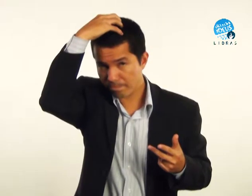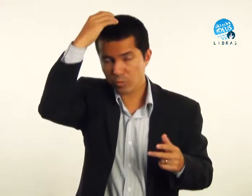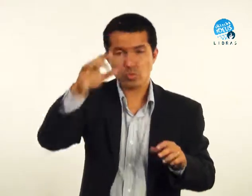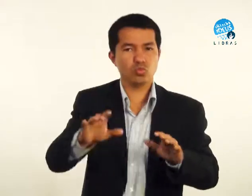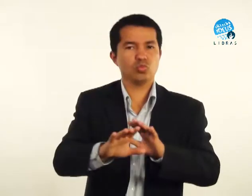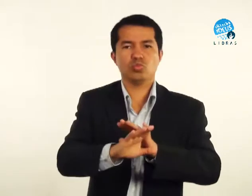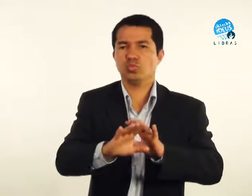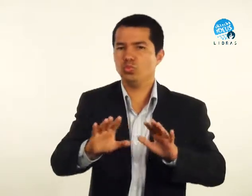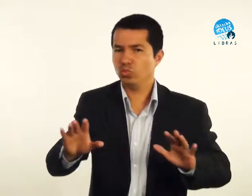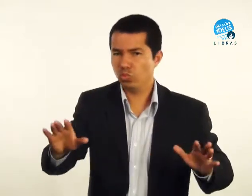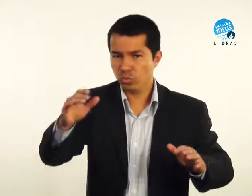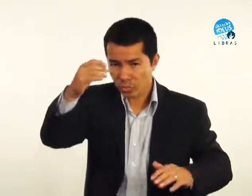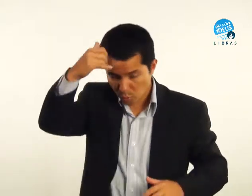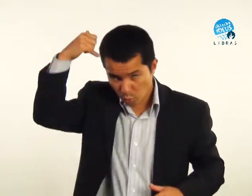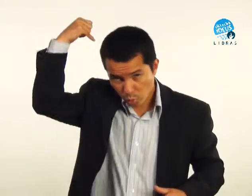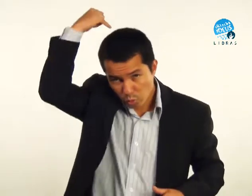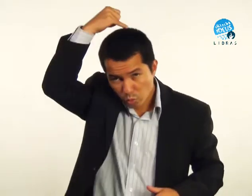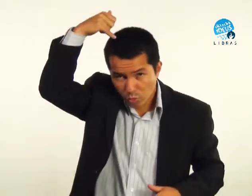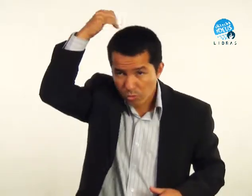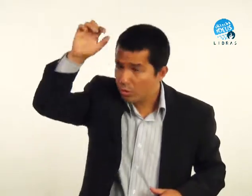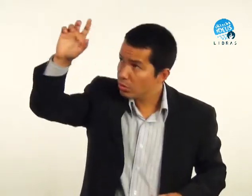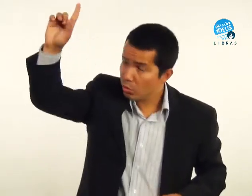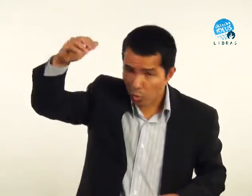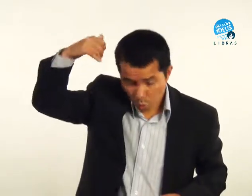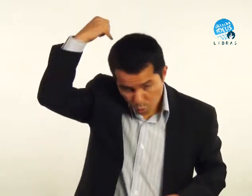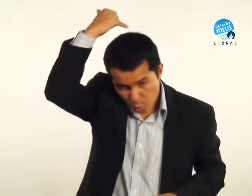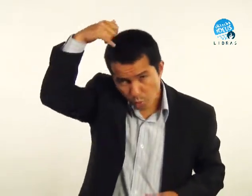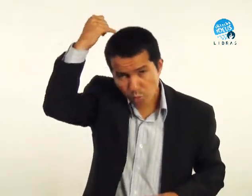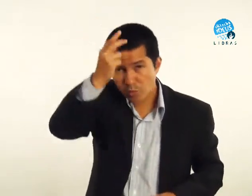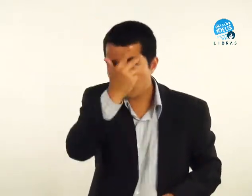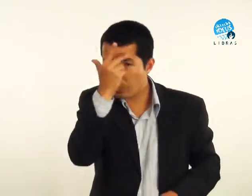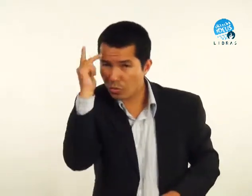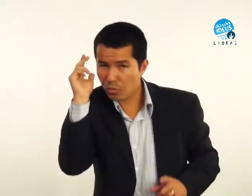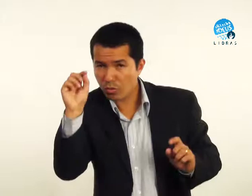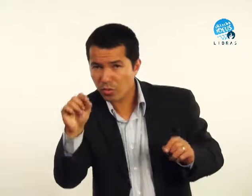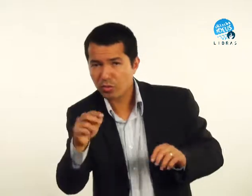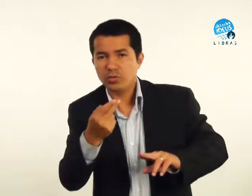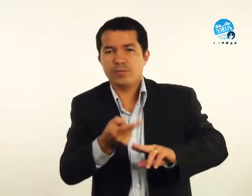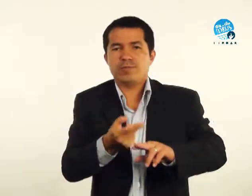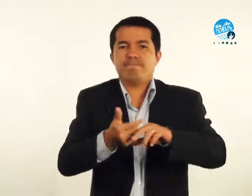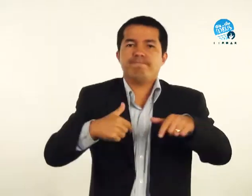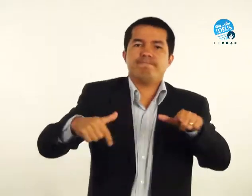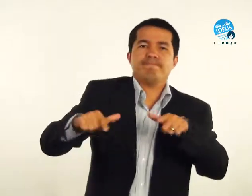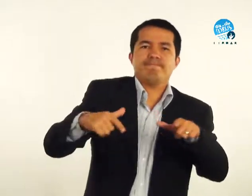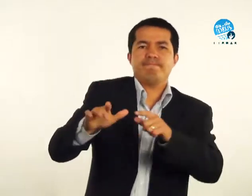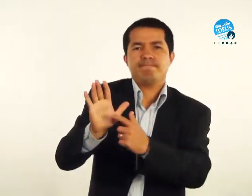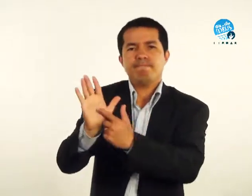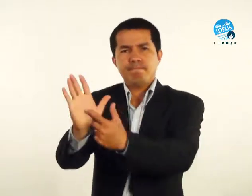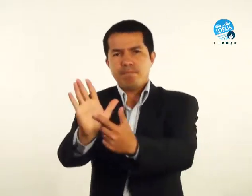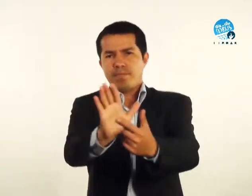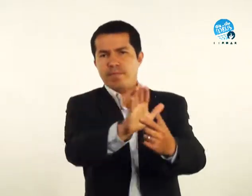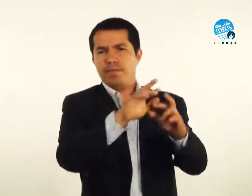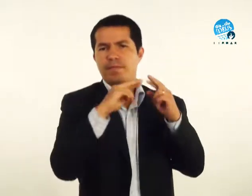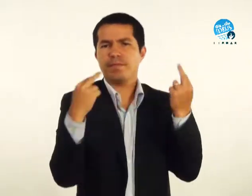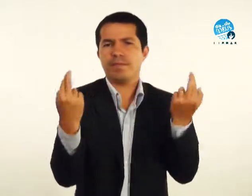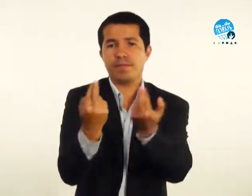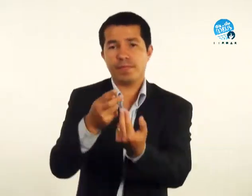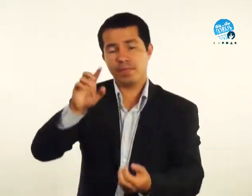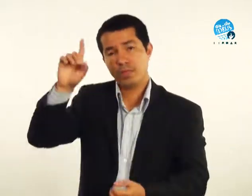rei. E eles eram ungidos por Deus para essa função. Mas Deus prometeu que um dia chegaria um momento